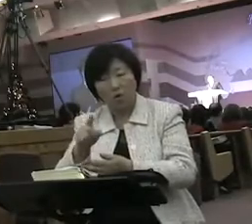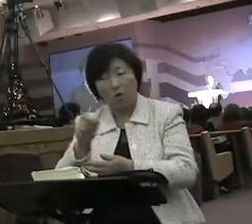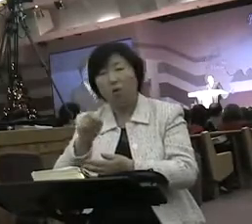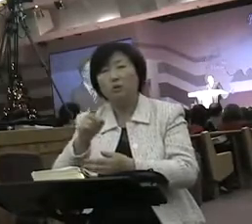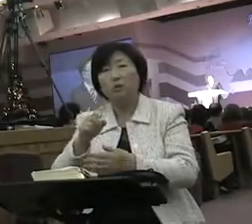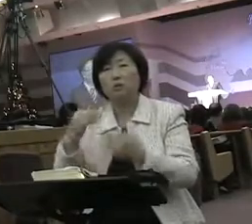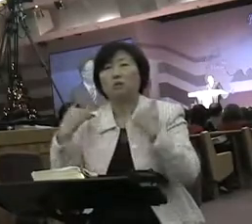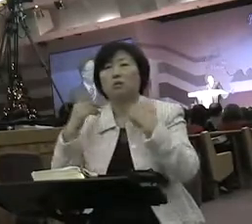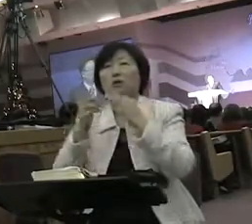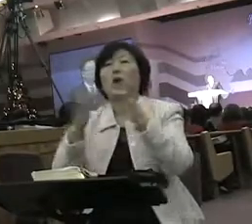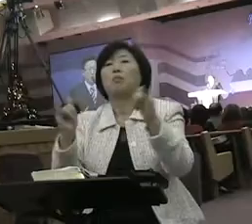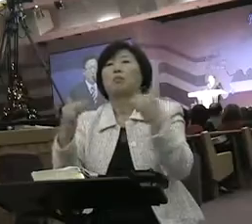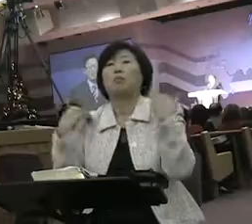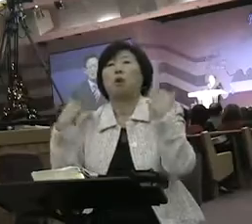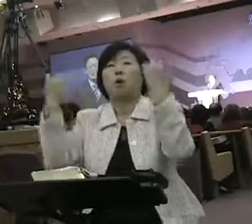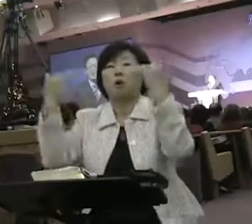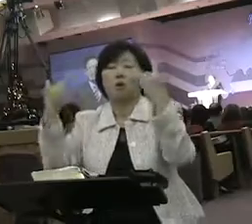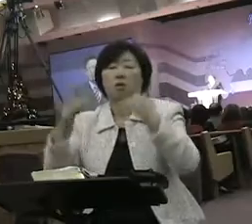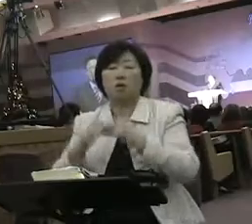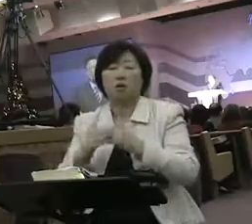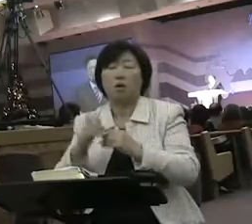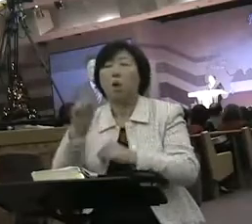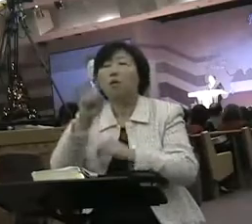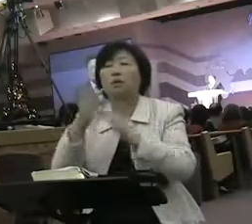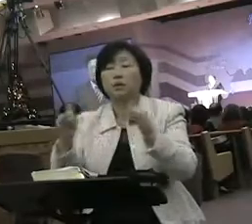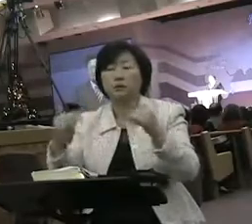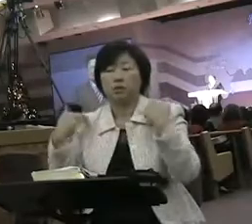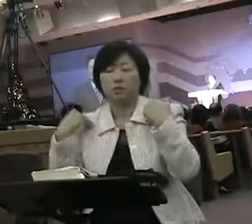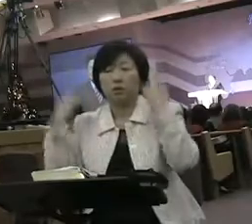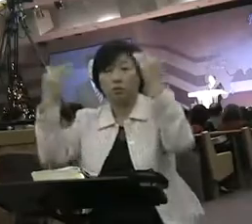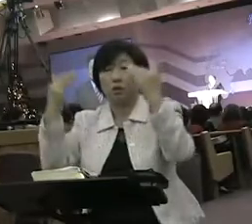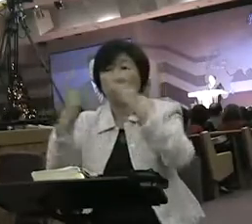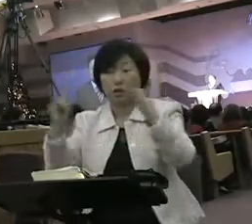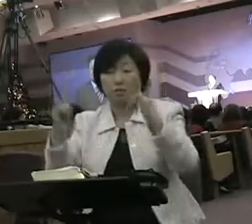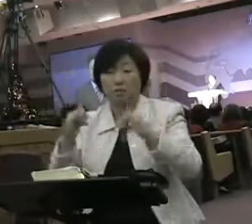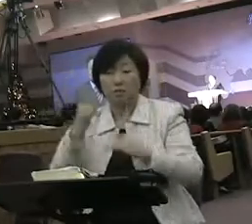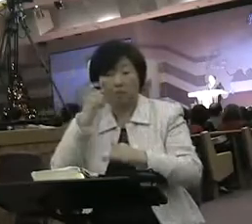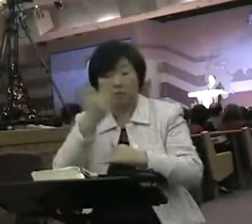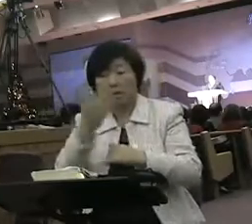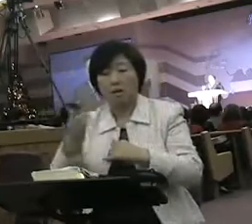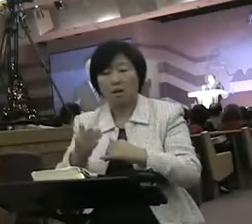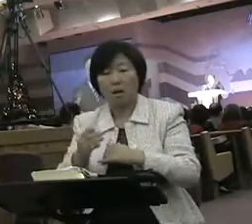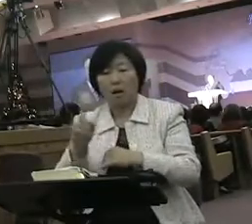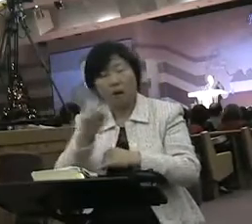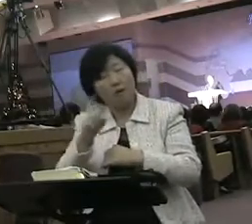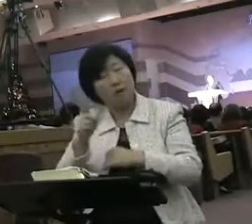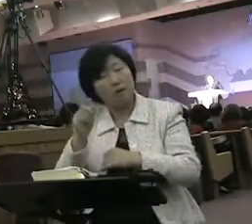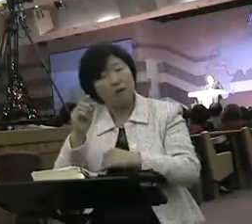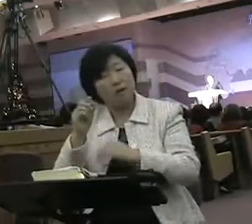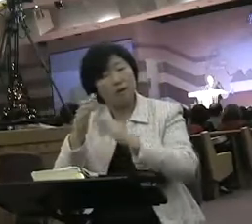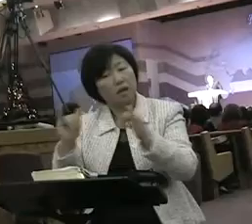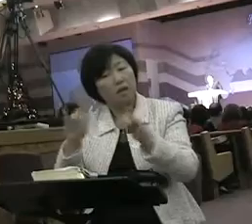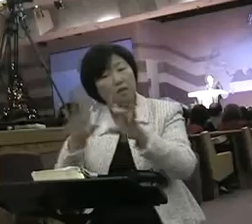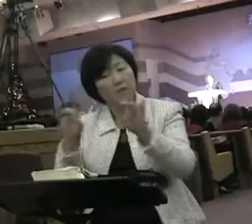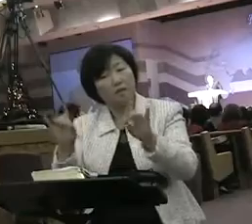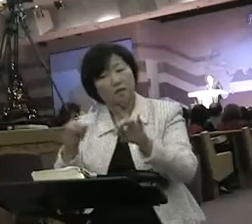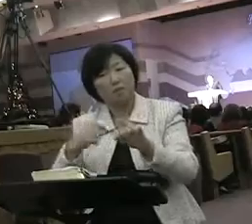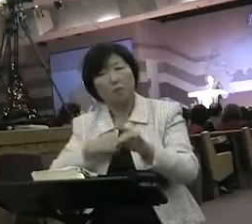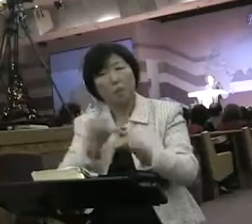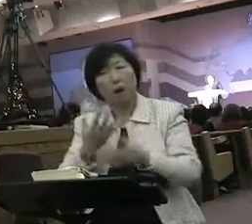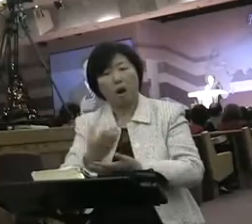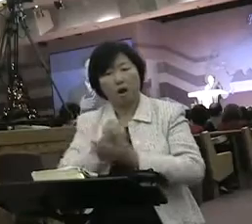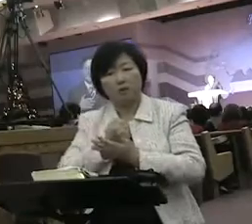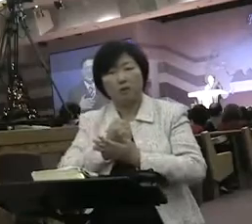사람? 여러분, 어떤 사람이 성숙한 사람입니까? 아마 사람마다 본인이 가지고 있는 각자의 정의가 있을